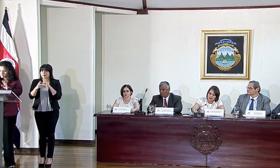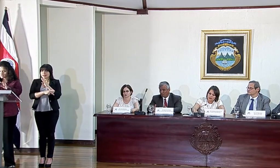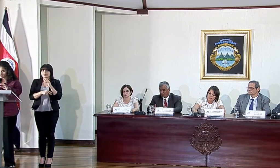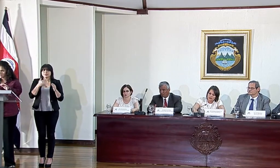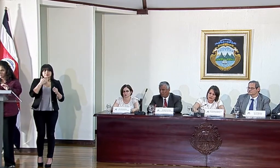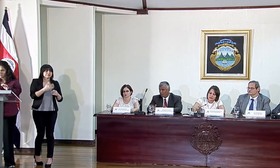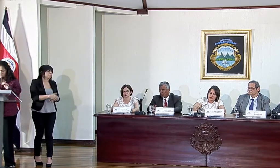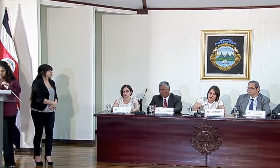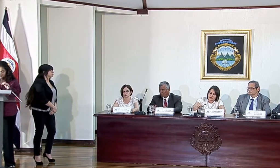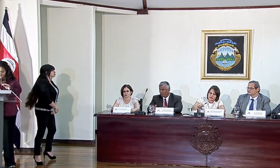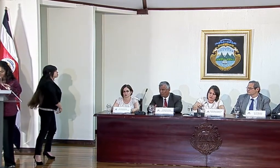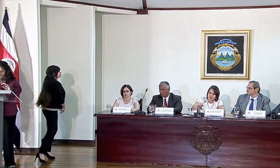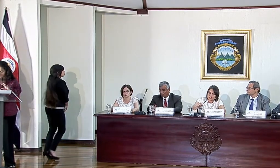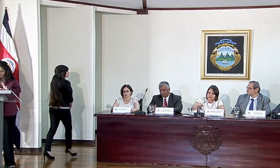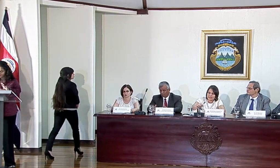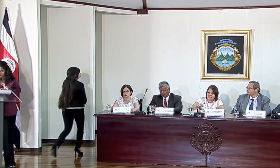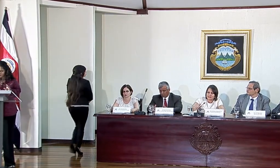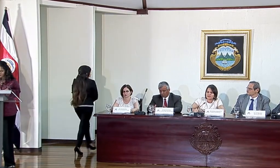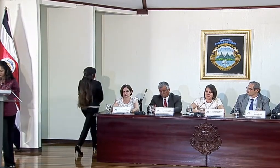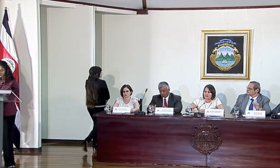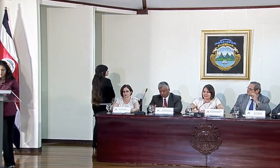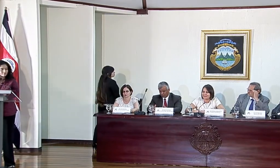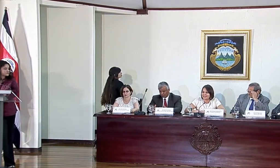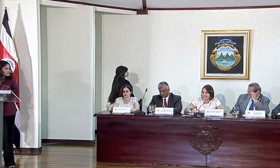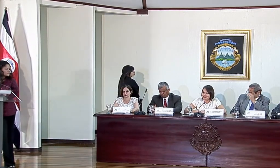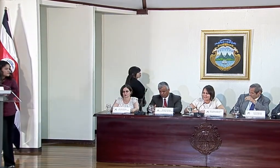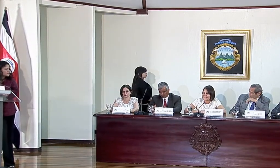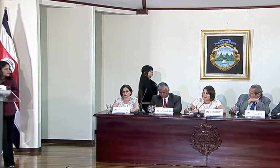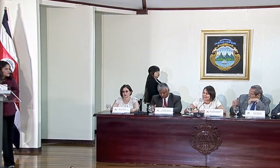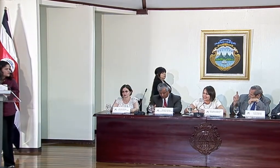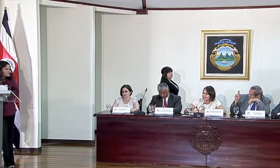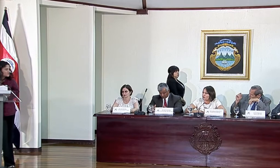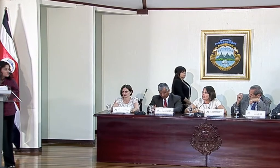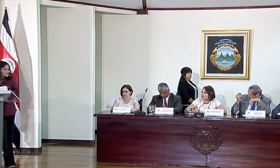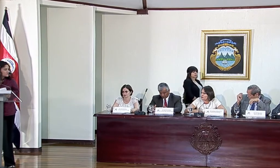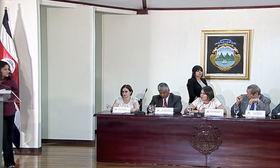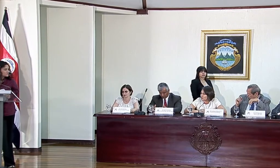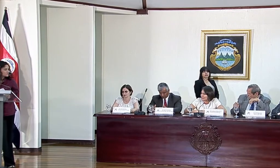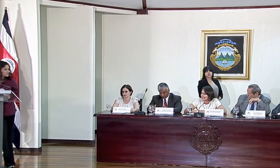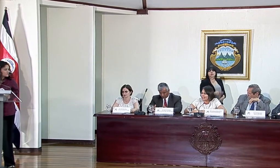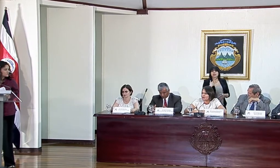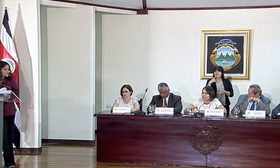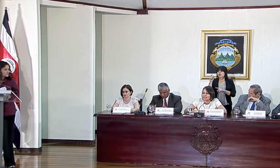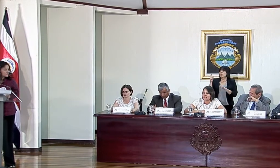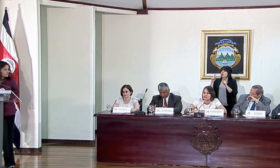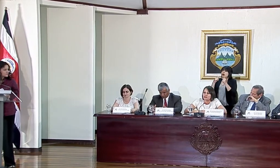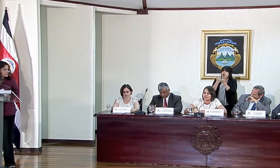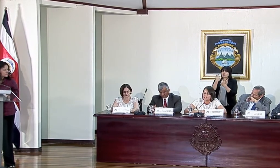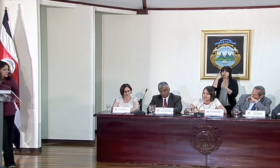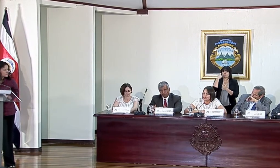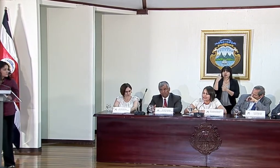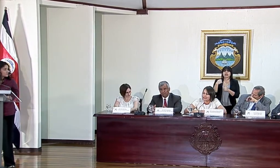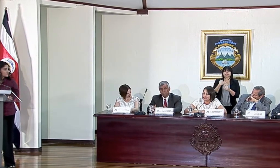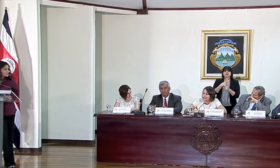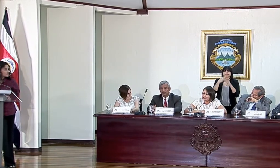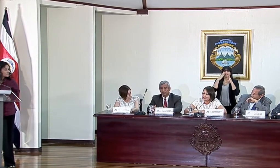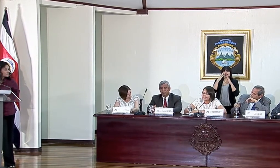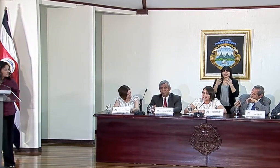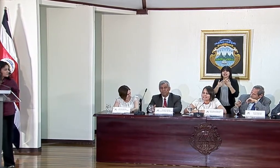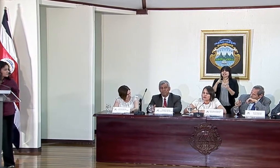Gracias. Sí, muchísimas gracias. De hecho, iba a partir de esa parte de cuáles grupos, porque aquí hemos atendido cerca